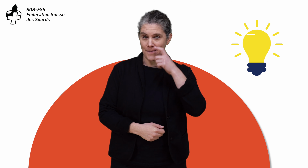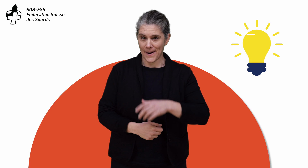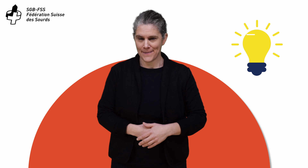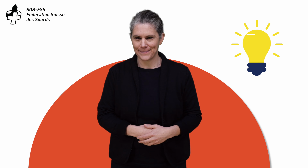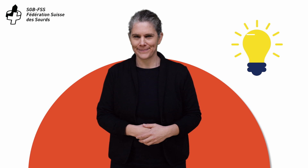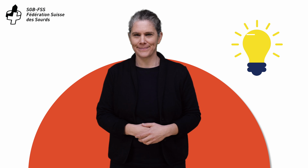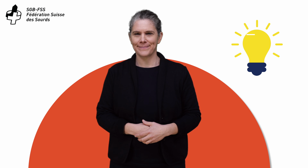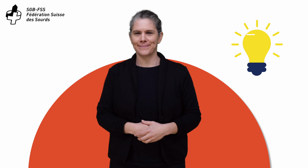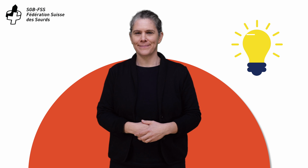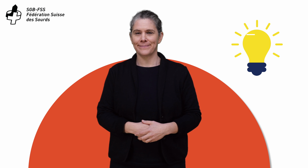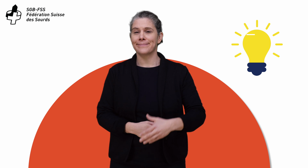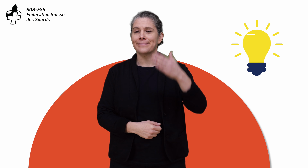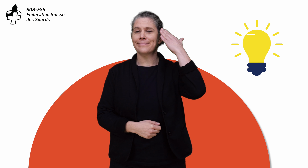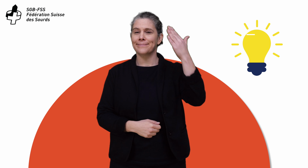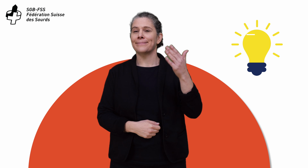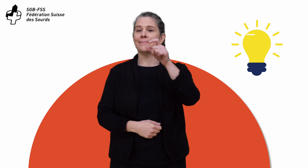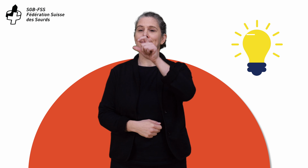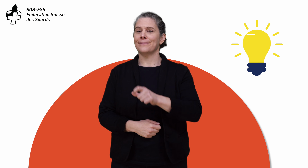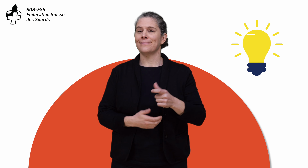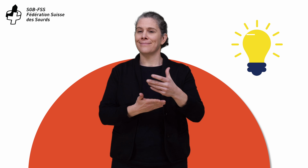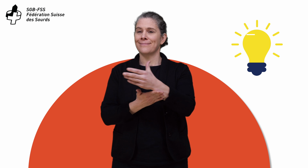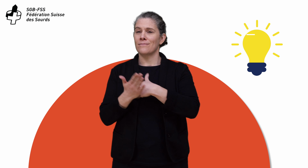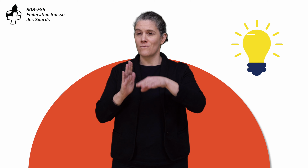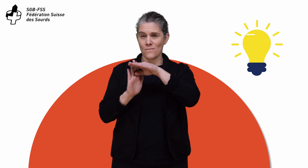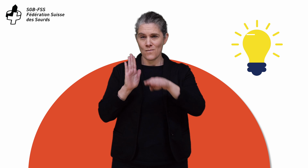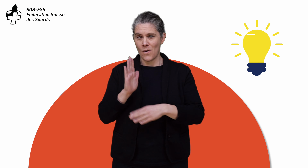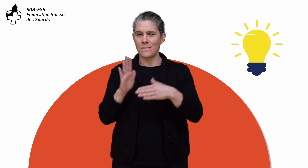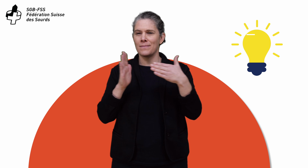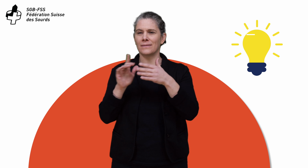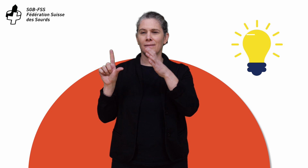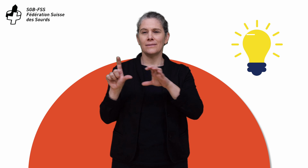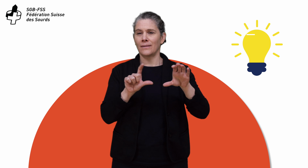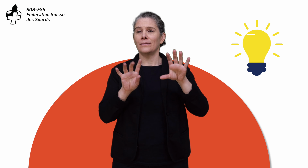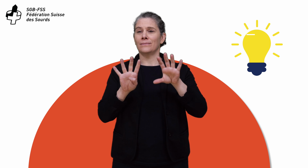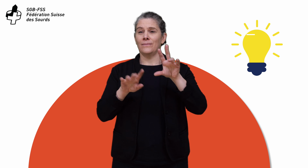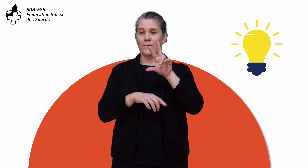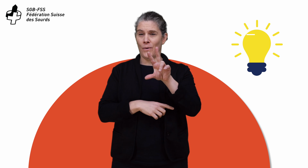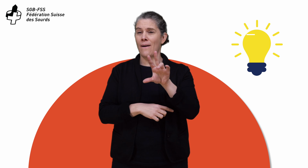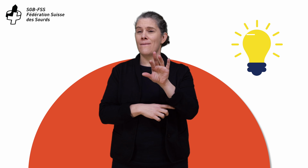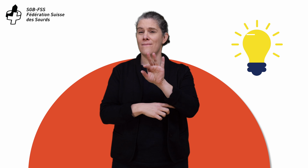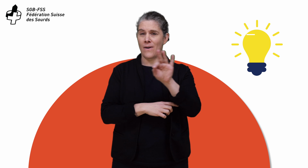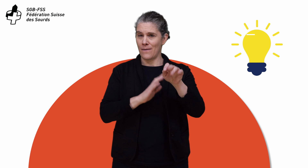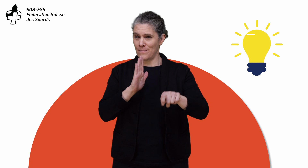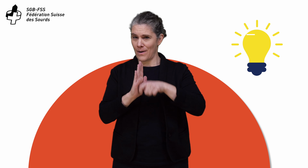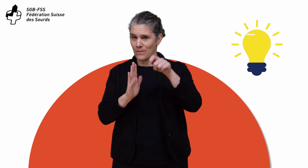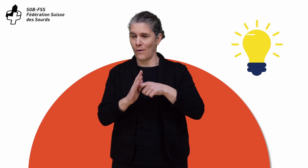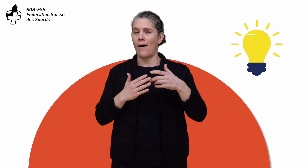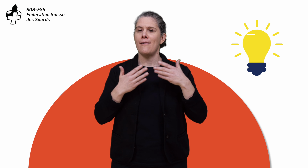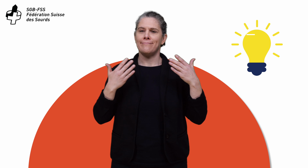si une personne gagne moins de 1793 francs par mois, L'AI prend alors en charge au